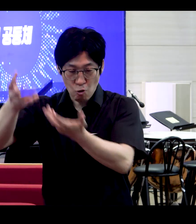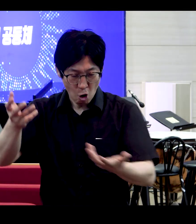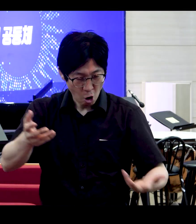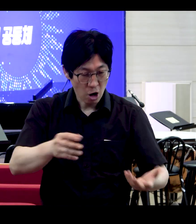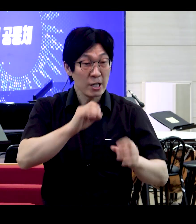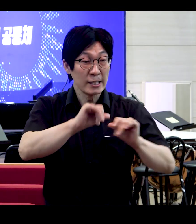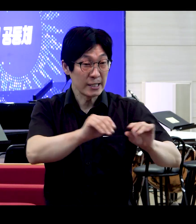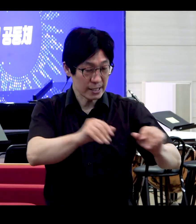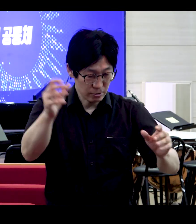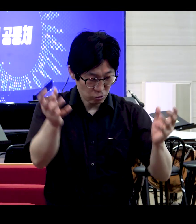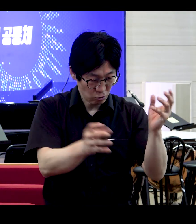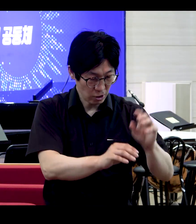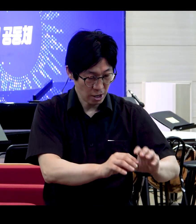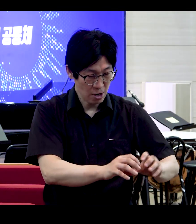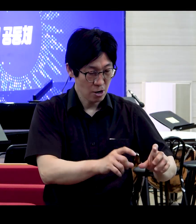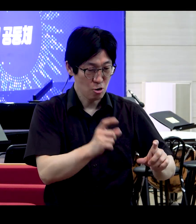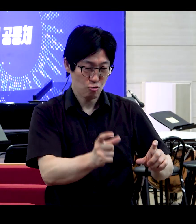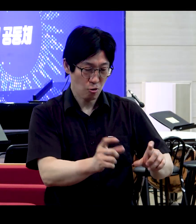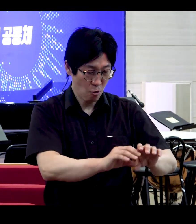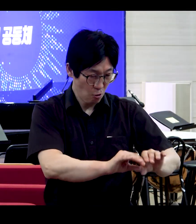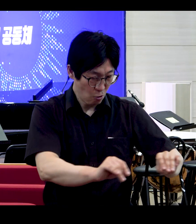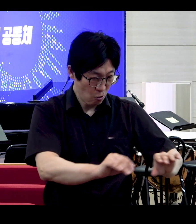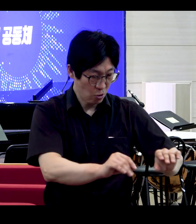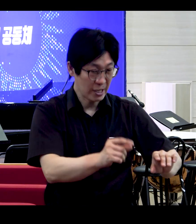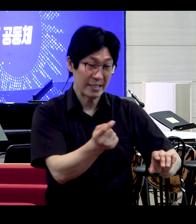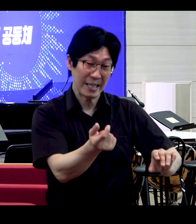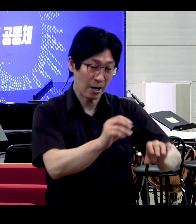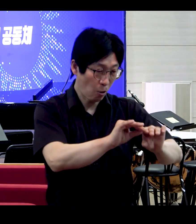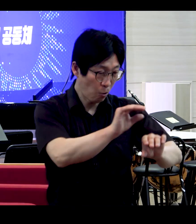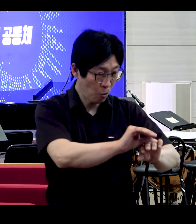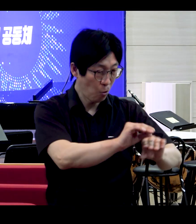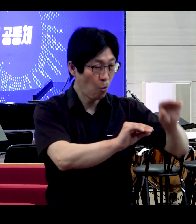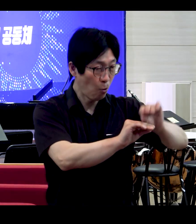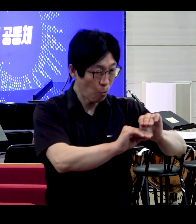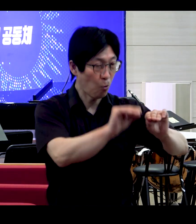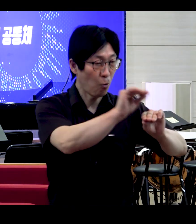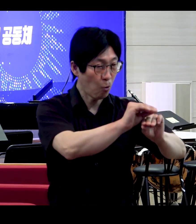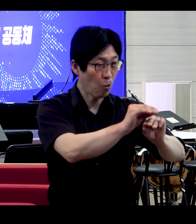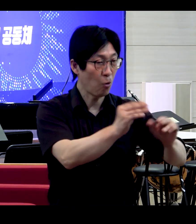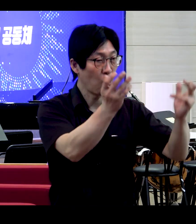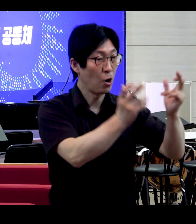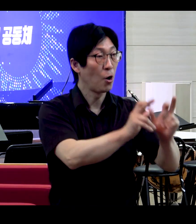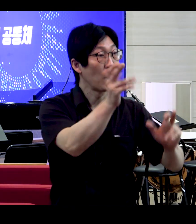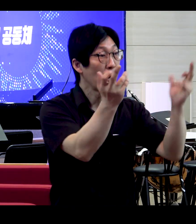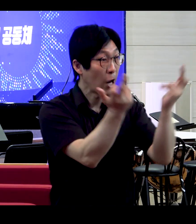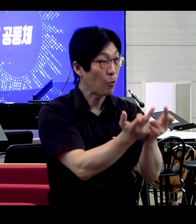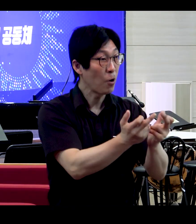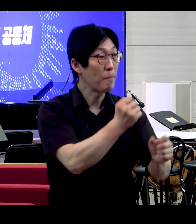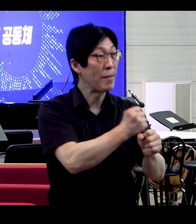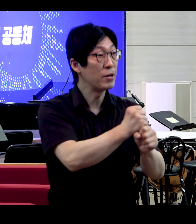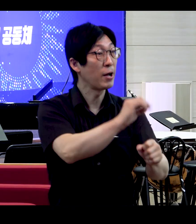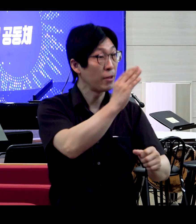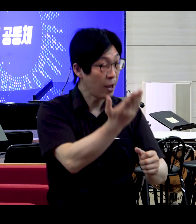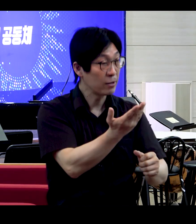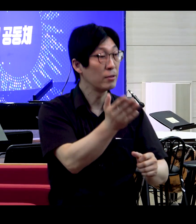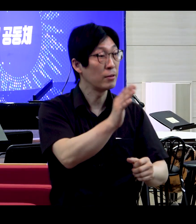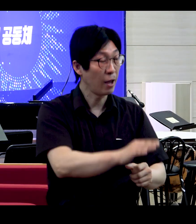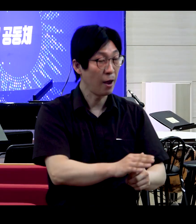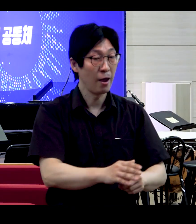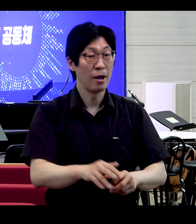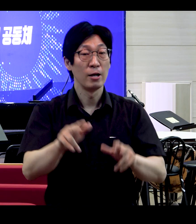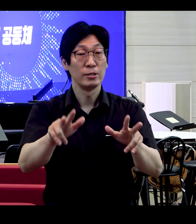위에 좀 작은 것들이 있고 맨 위에는 더 작은 것들이 이렇게 퇴적층이 이루어지는데 그랜드 캐년은 이게 막 뒤섞여 있어요.